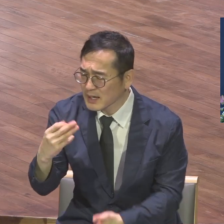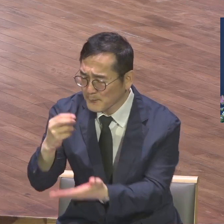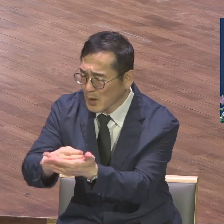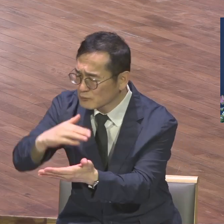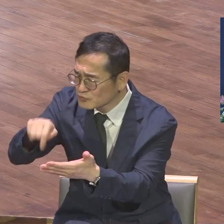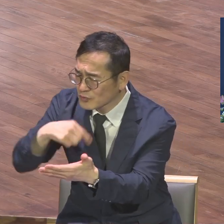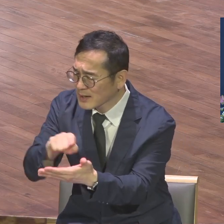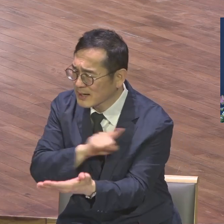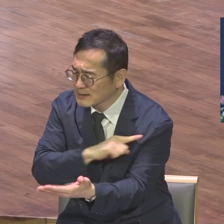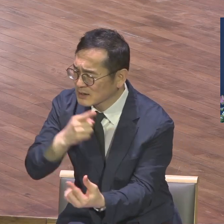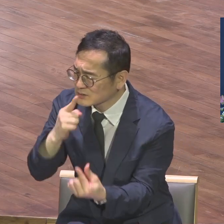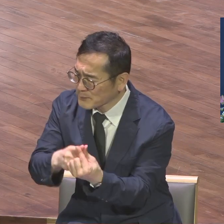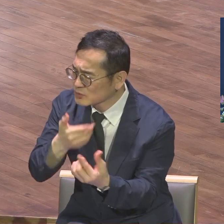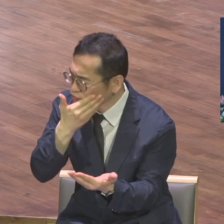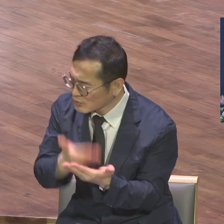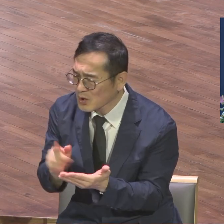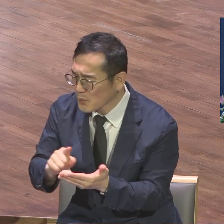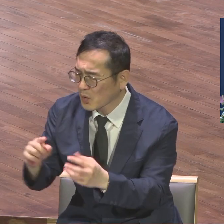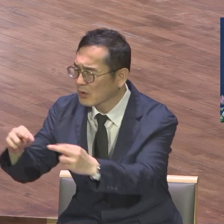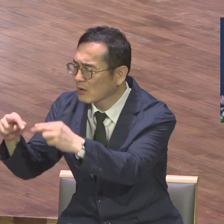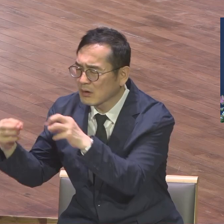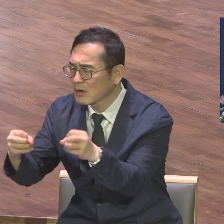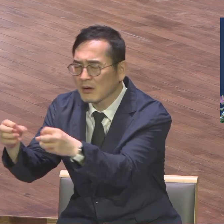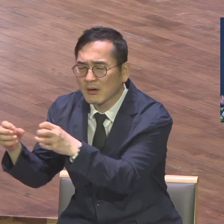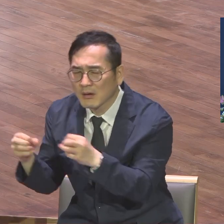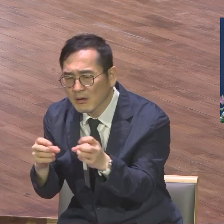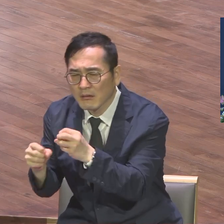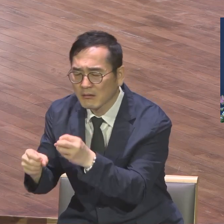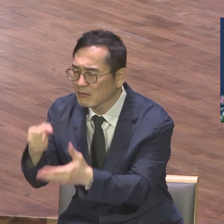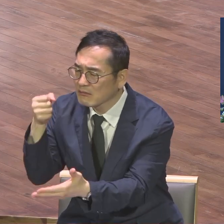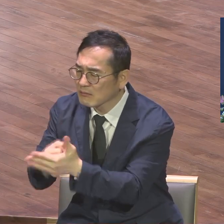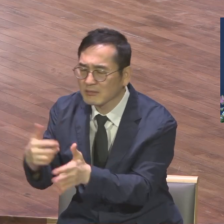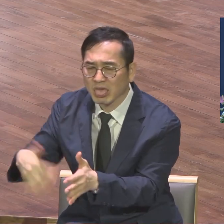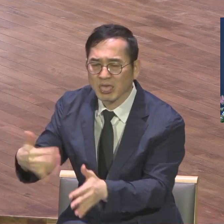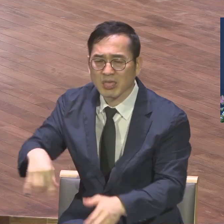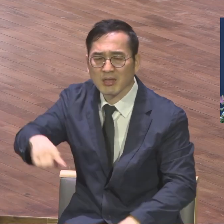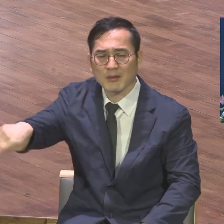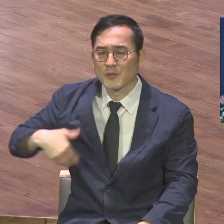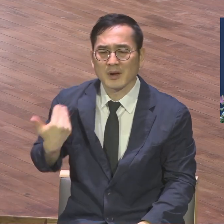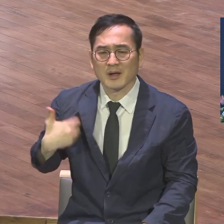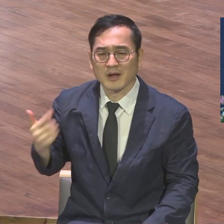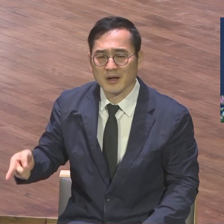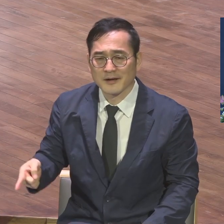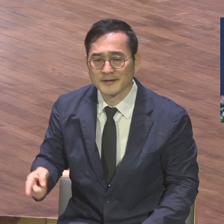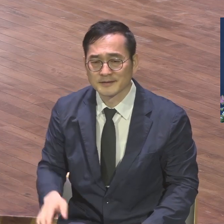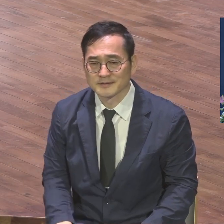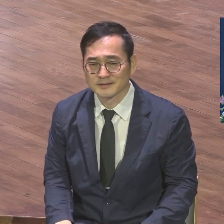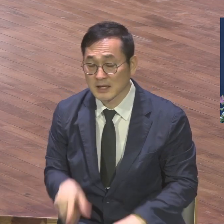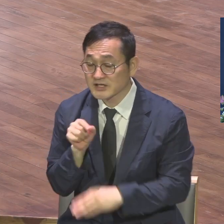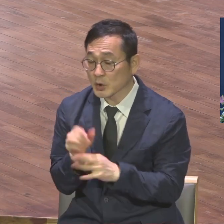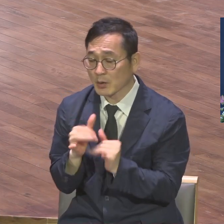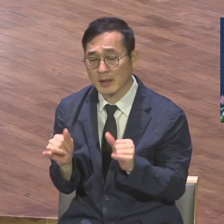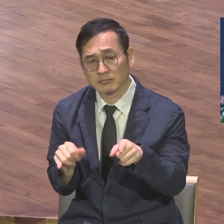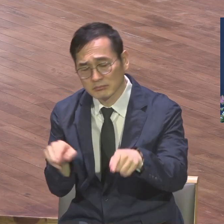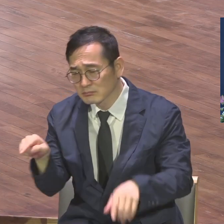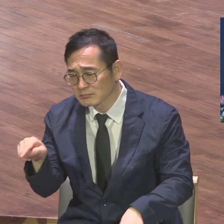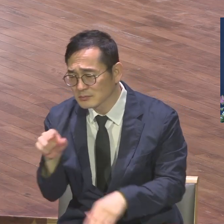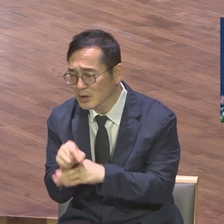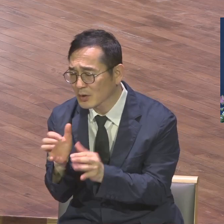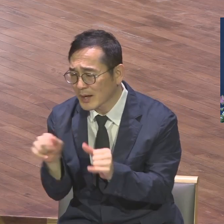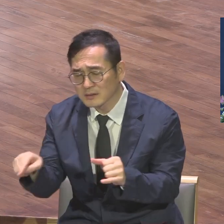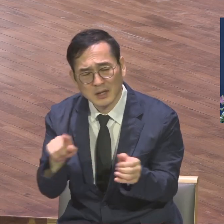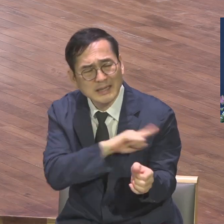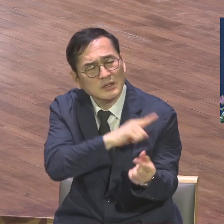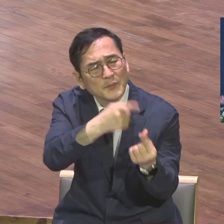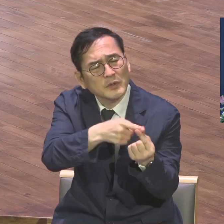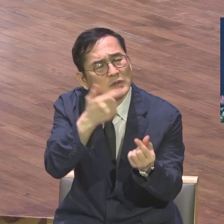배경을 보면 본문의 서기관이 왜 모든 계명 중에 첫째가 된 무엇이냐라고